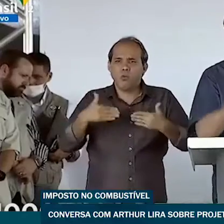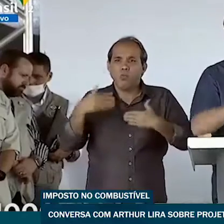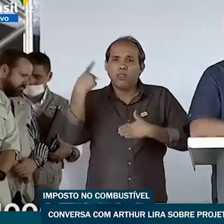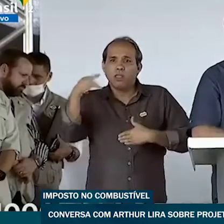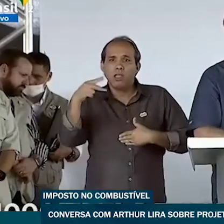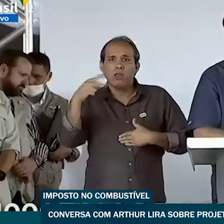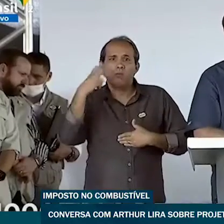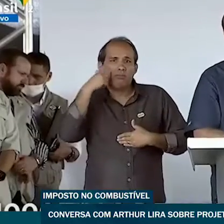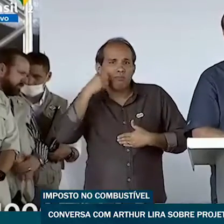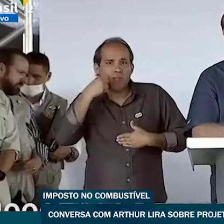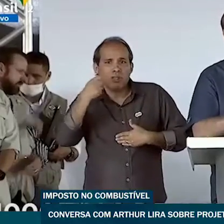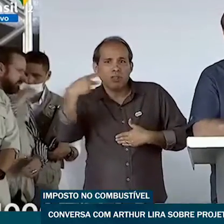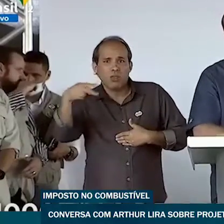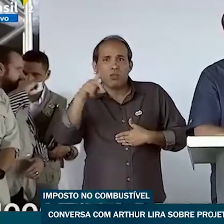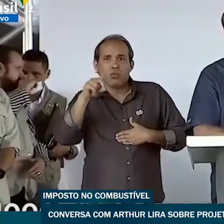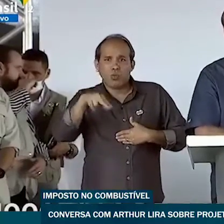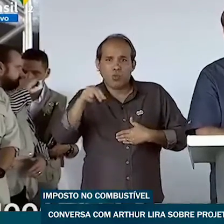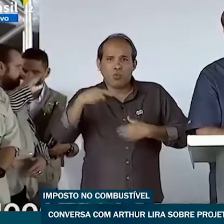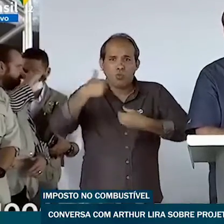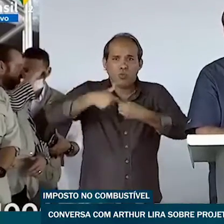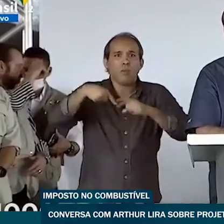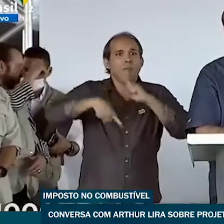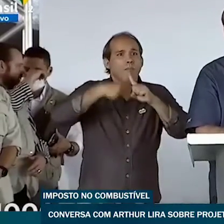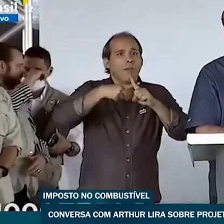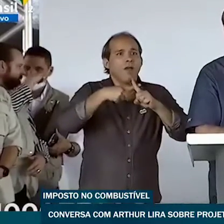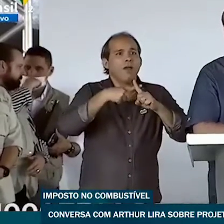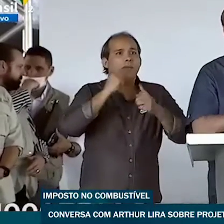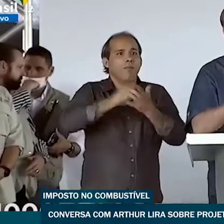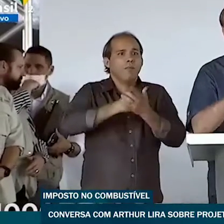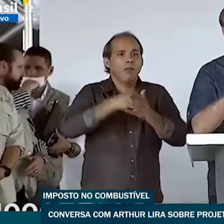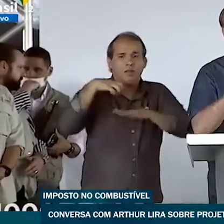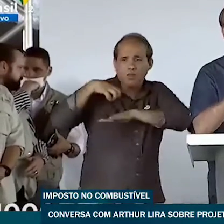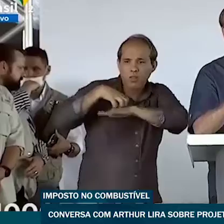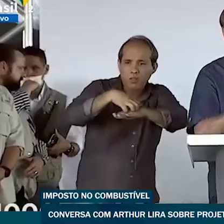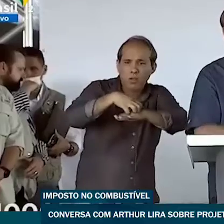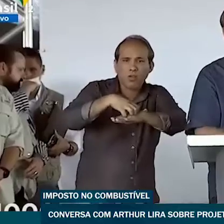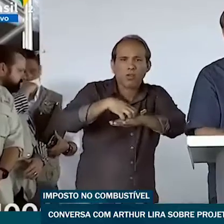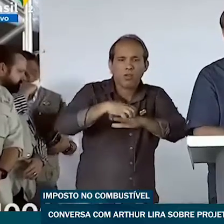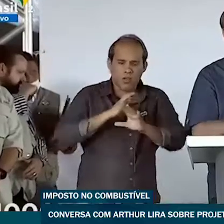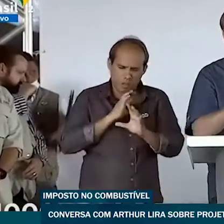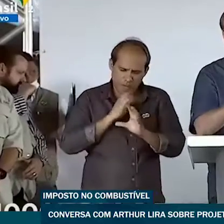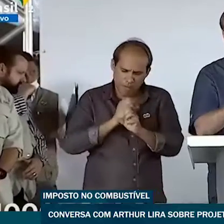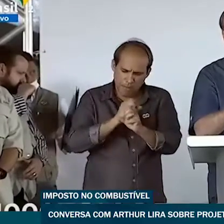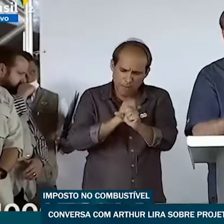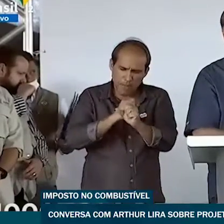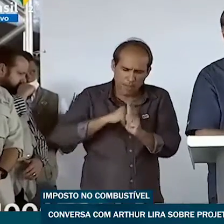posto, bem como no valor do transporte. E vocês poderão saber, então,